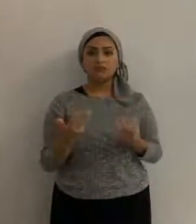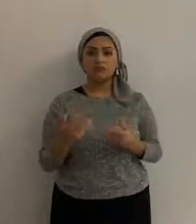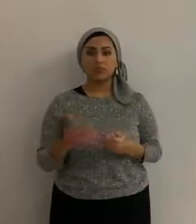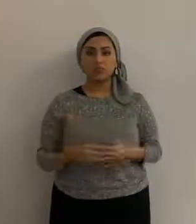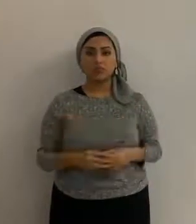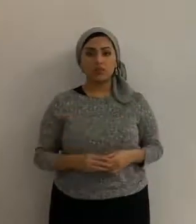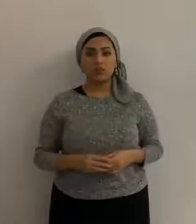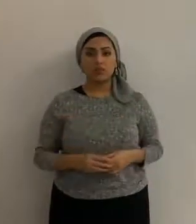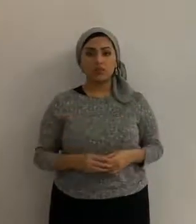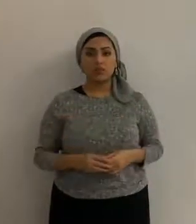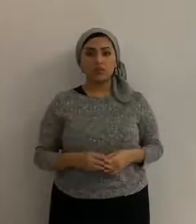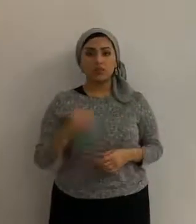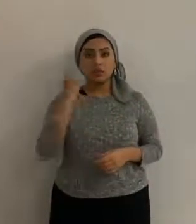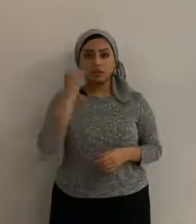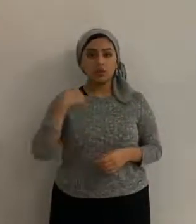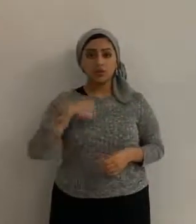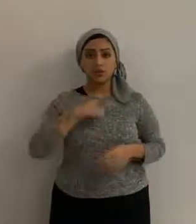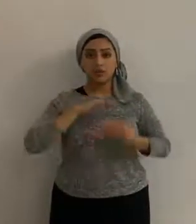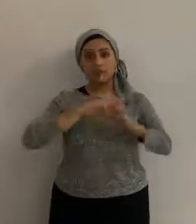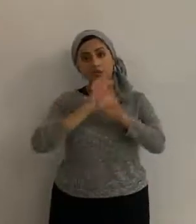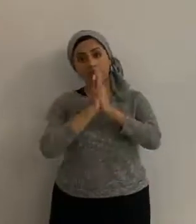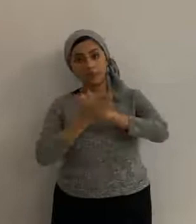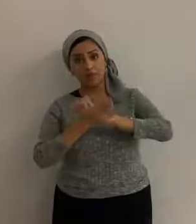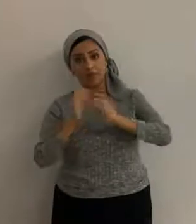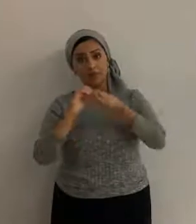si las convertimos a coordenadas UTM, que son